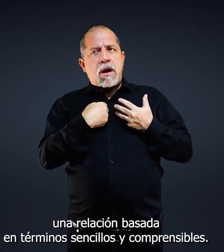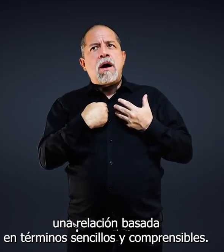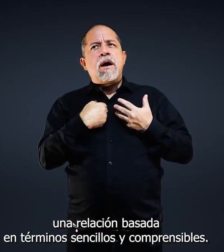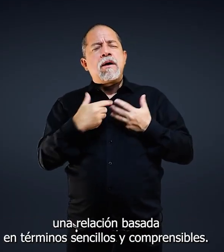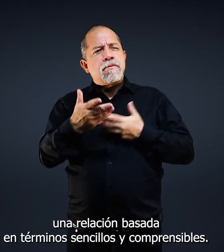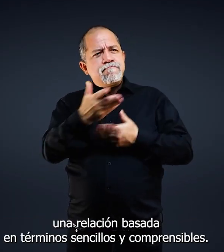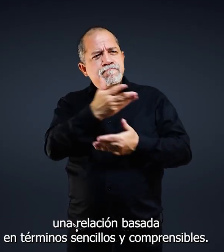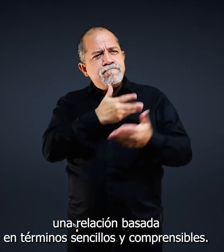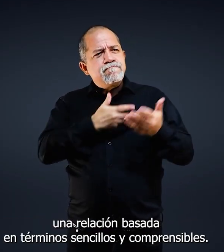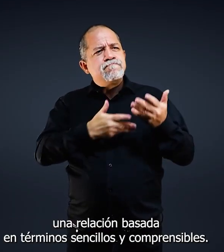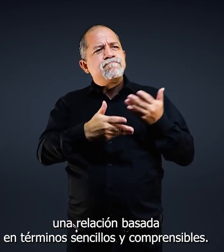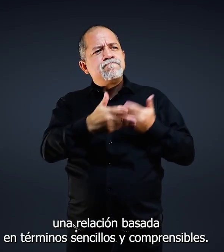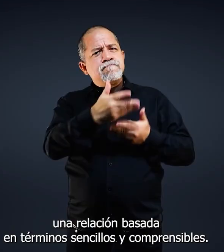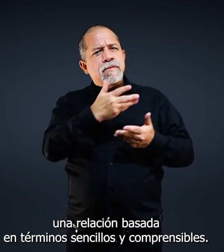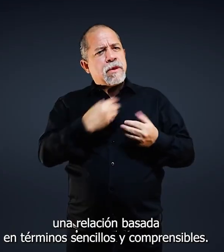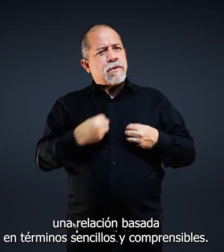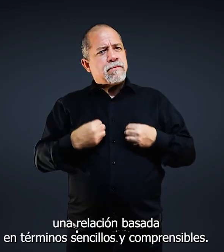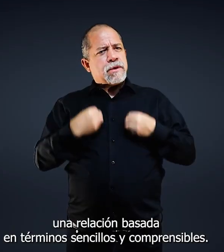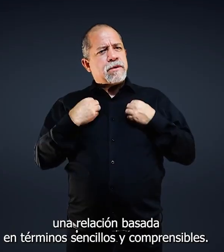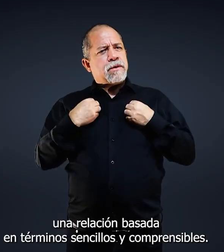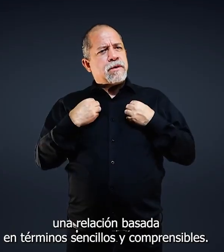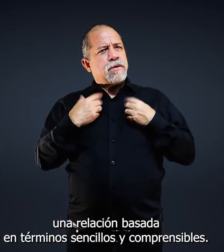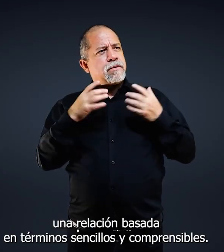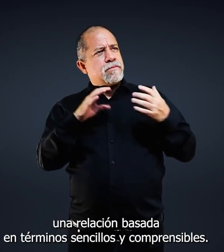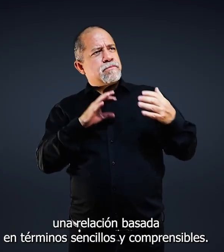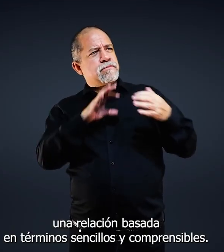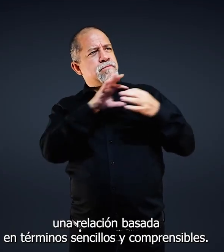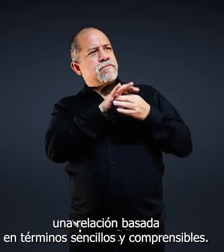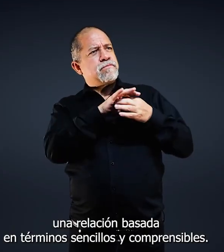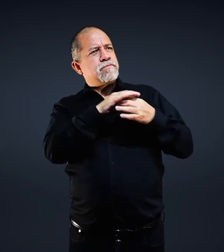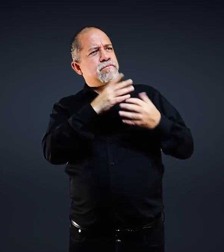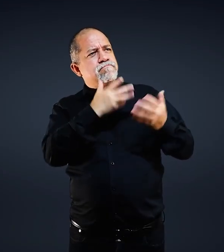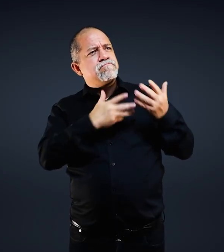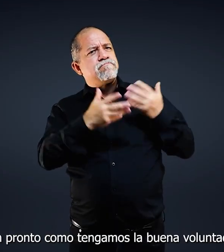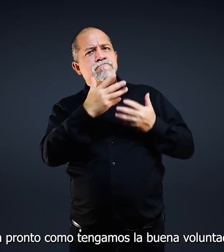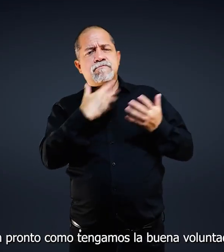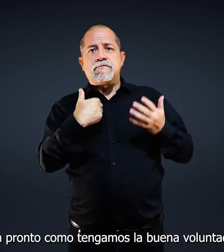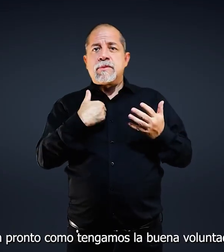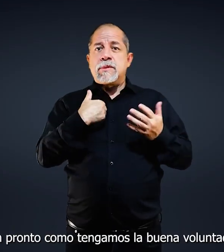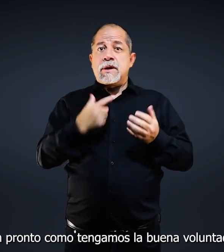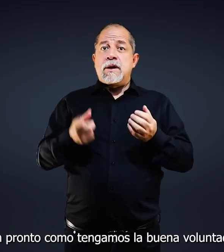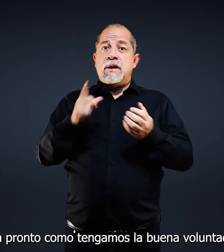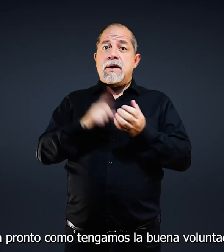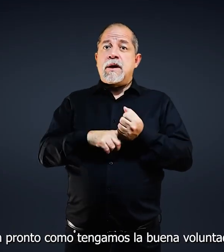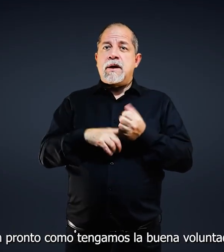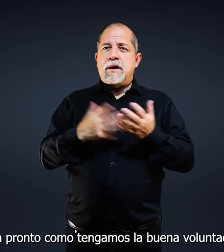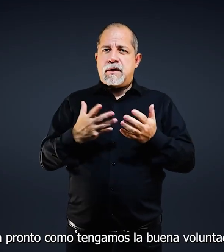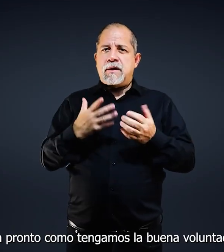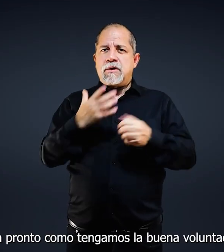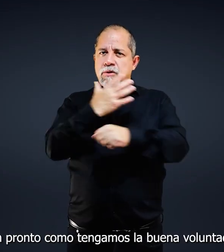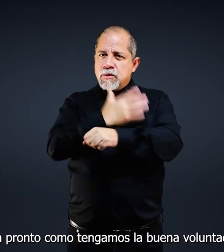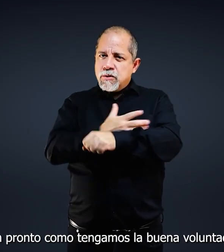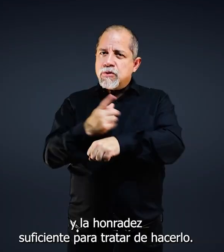relación basada en términos sencillos y comprensibles, tan pronto como tengamos la buena voluntad y la